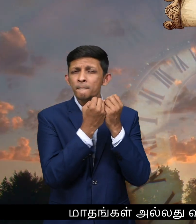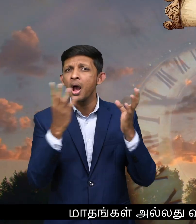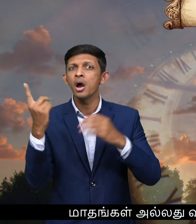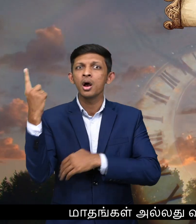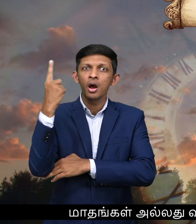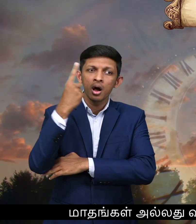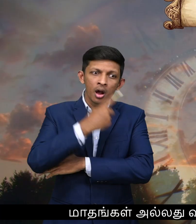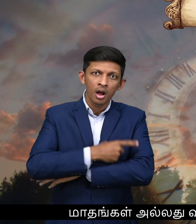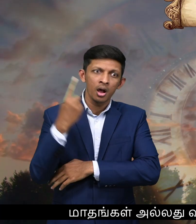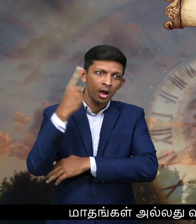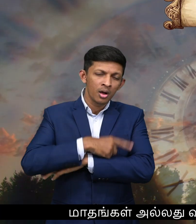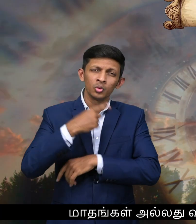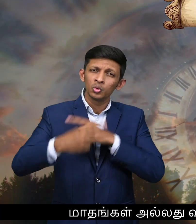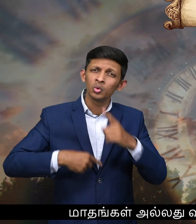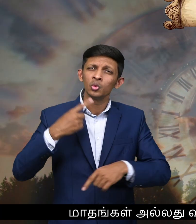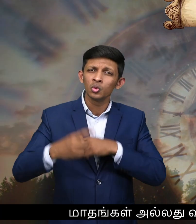வருடங்களில் மெதுவாக நடந்தன.